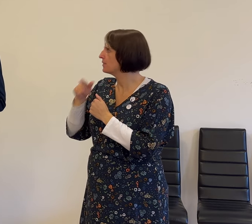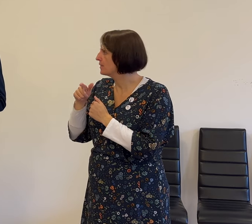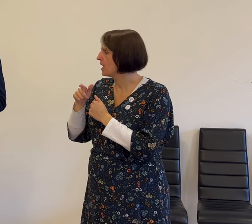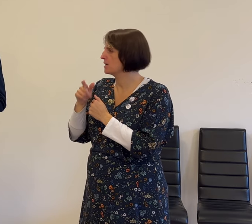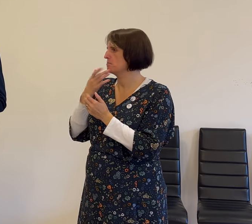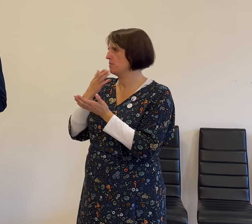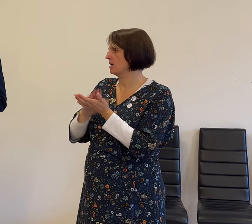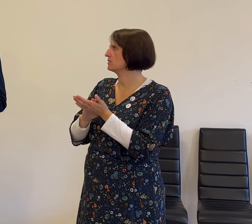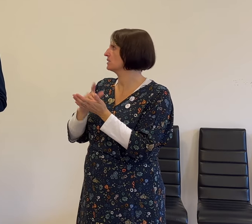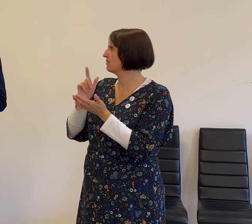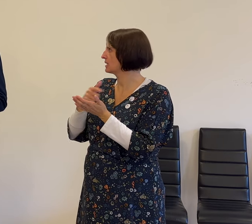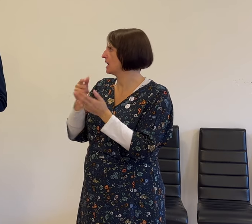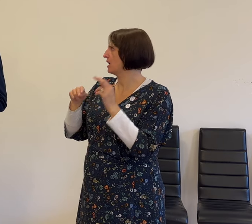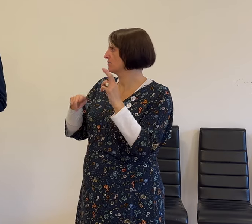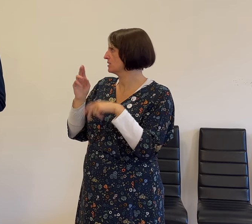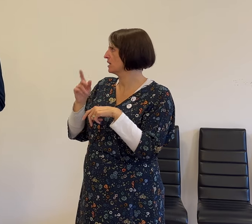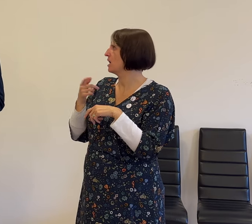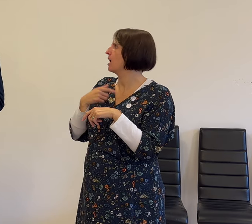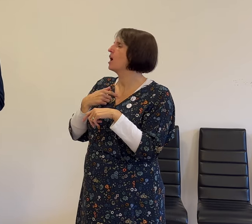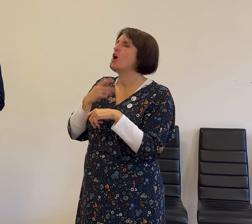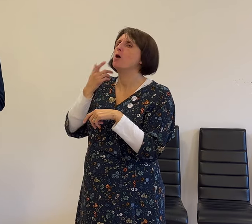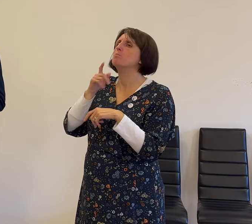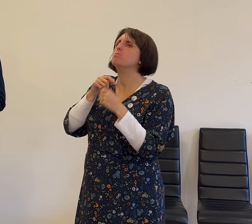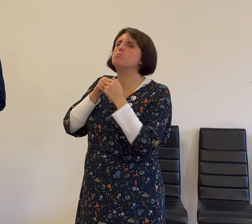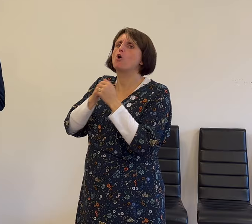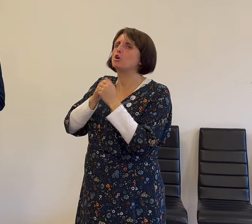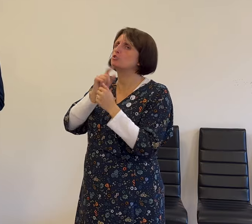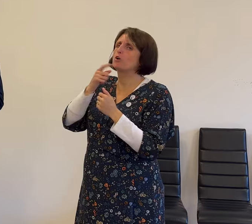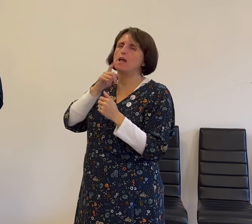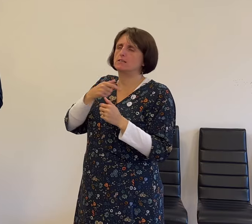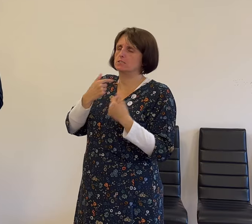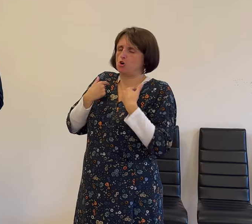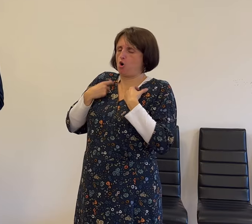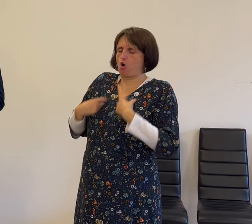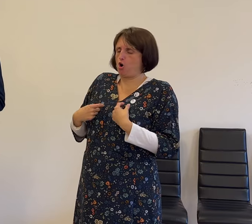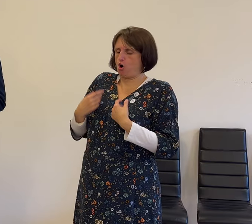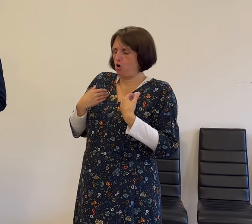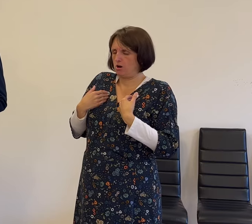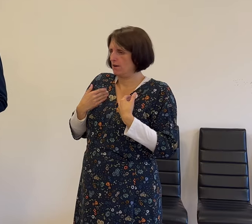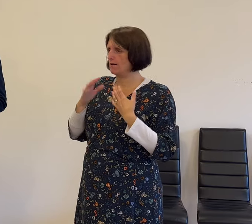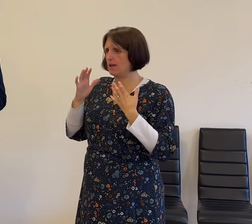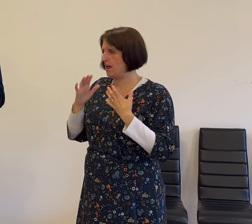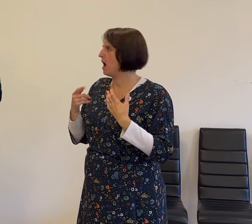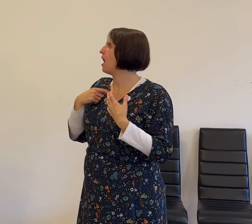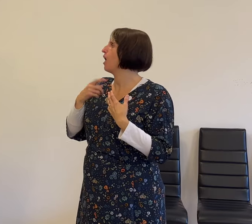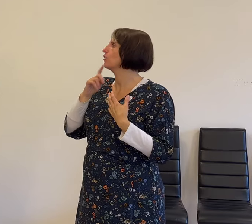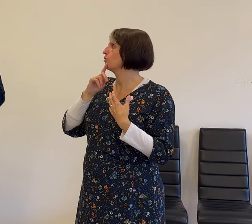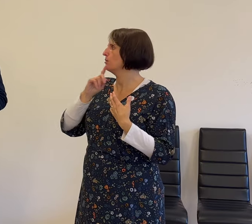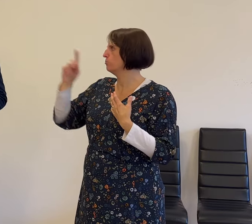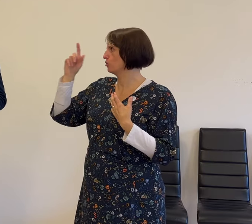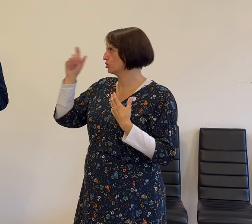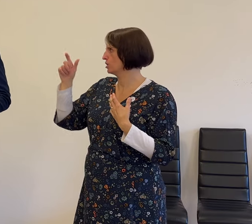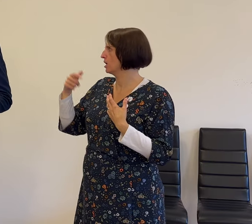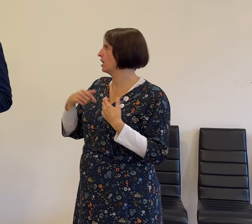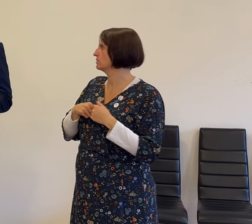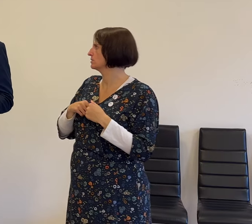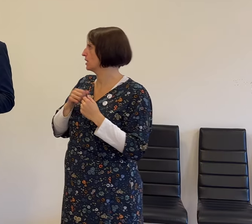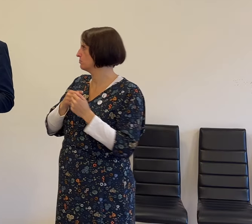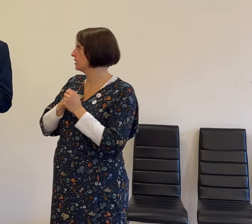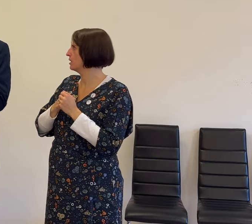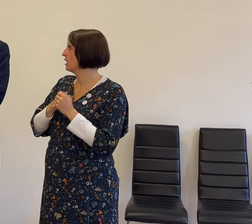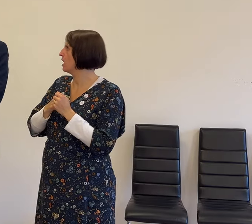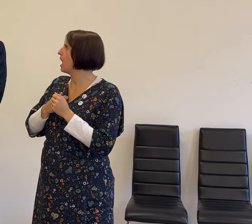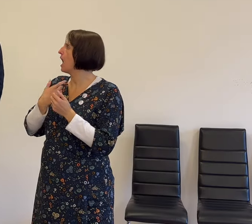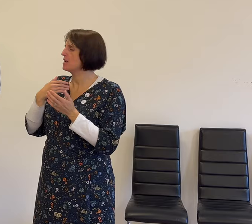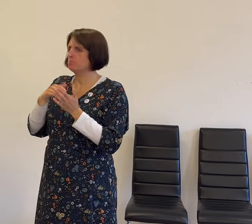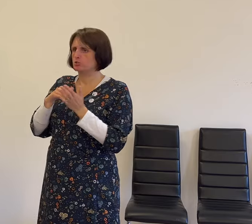Boj je Hospodin. To není o nás. Jak jsme dobří, jak jsme se připravili. Samozřejmě na